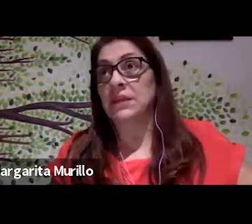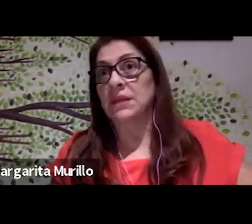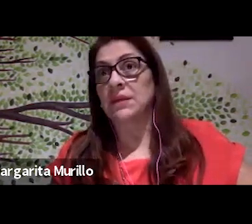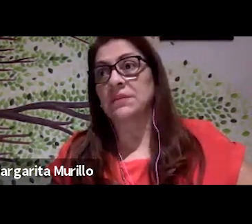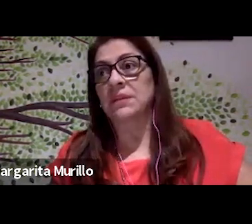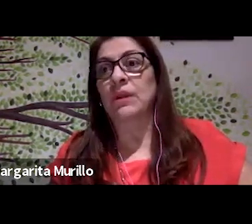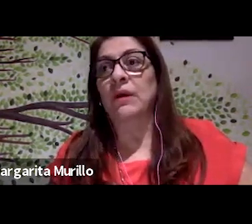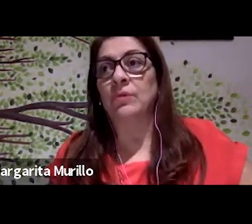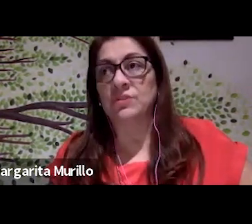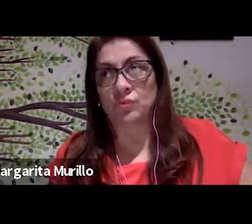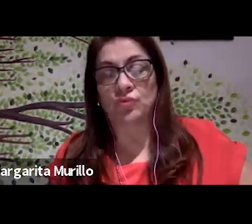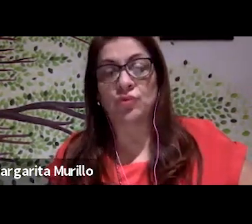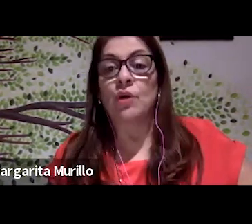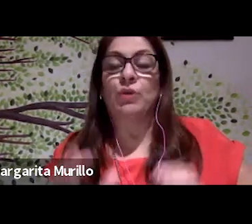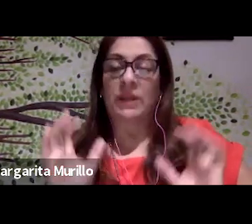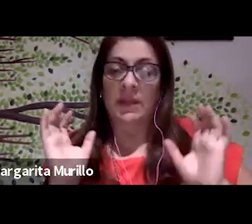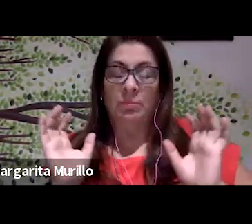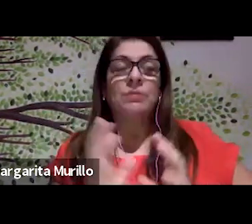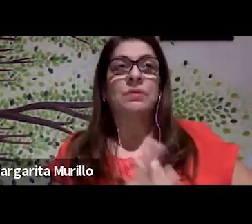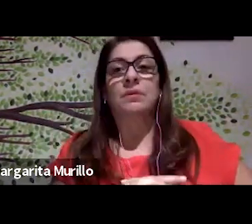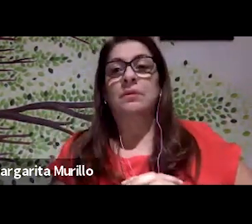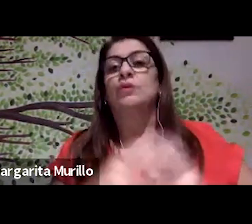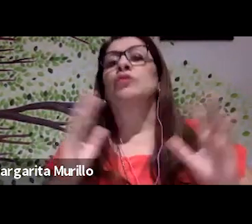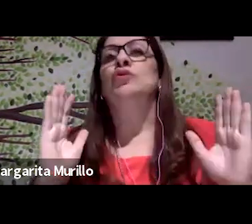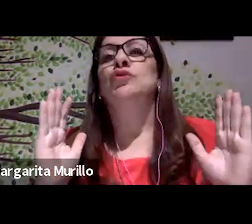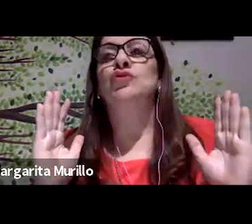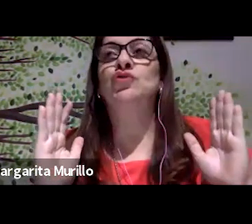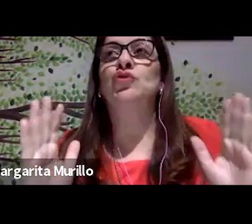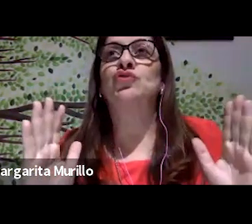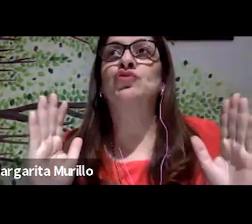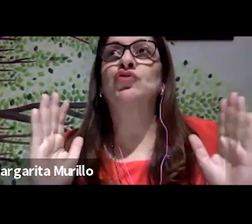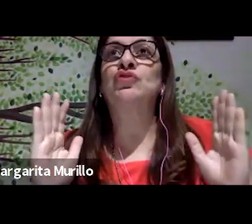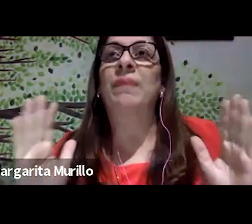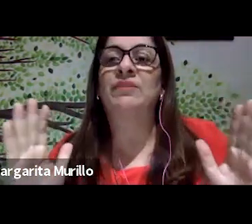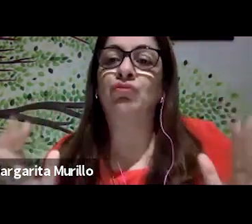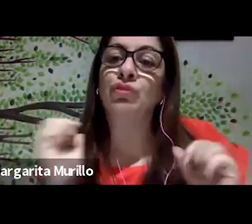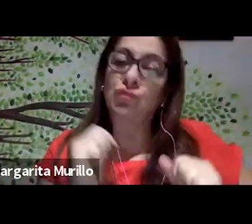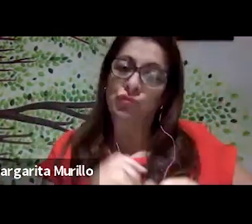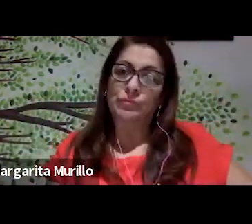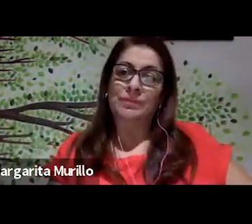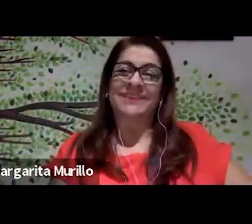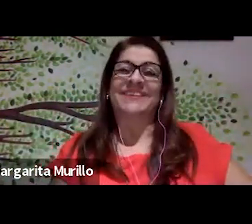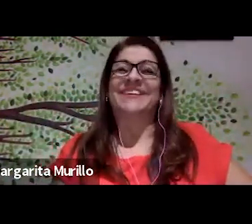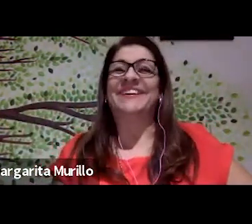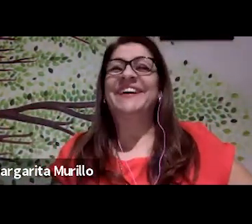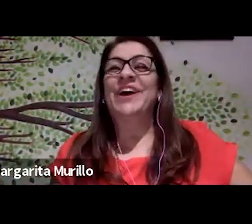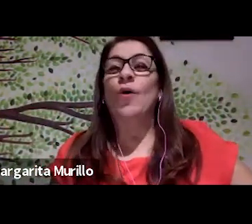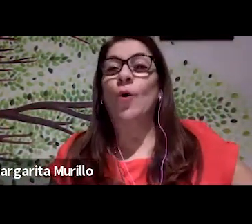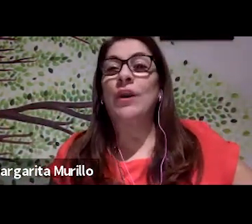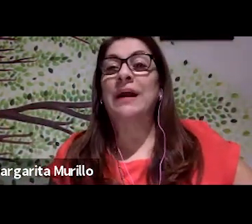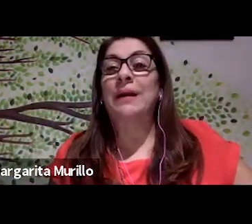es que hay gente que está enamorado de sus por ejemplo sus sus zapatos rotos